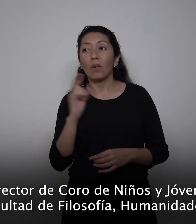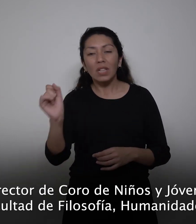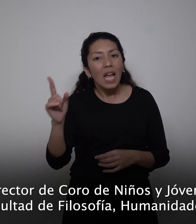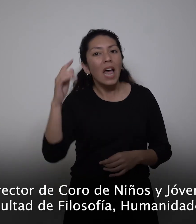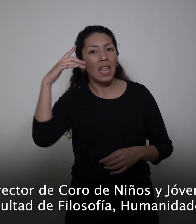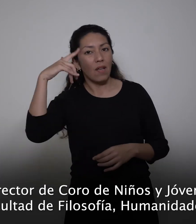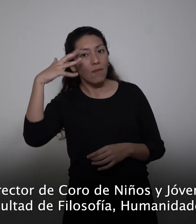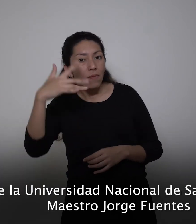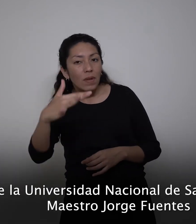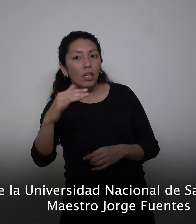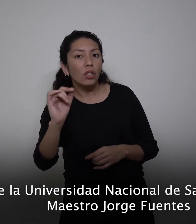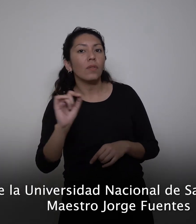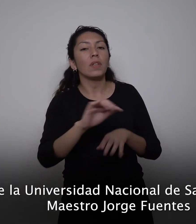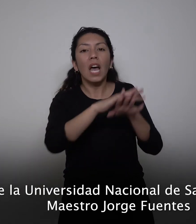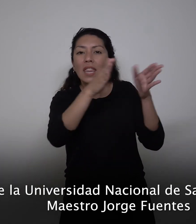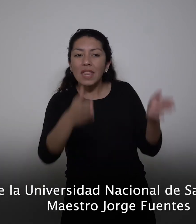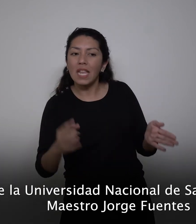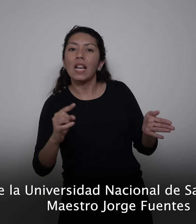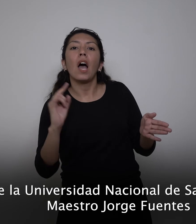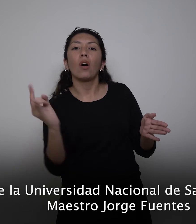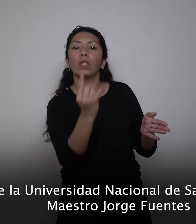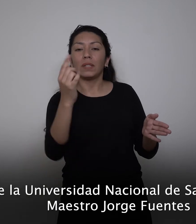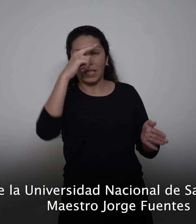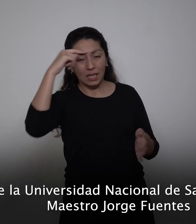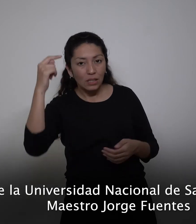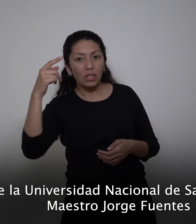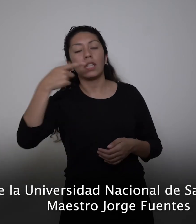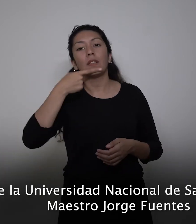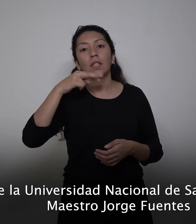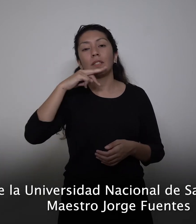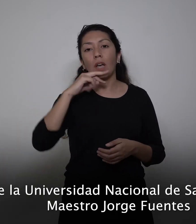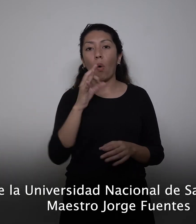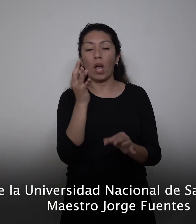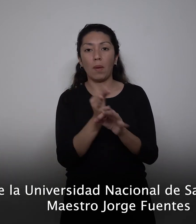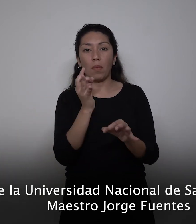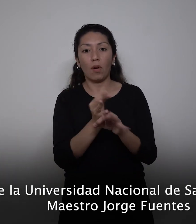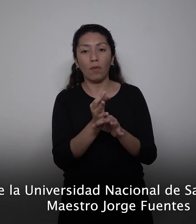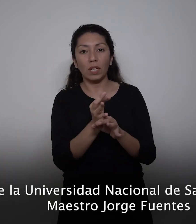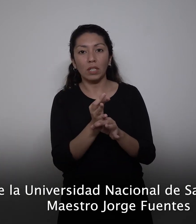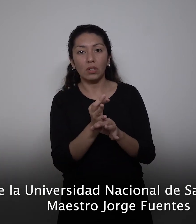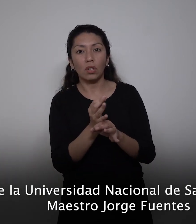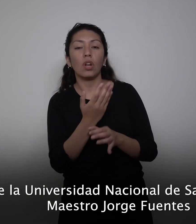y artes de la Universidad Nacional de San Juan maestro Jorge Fuentes